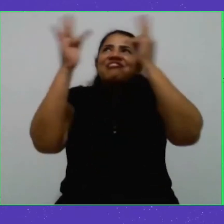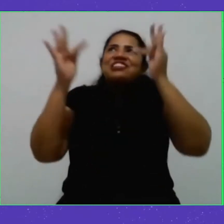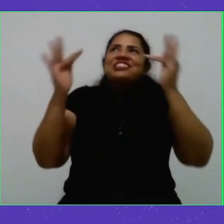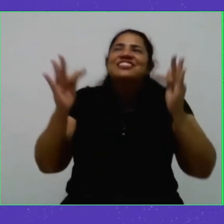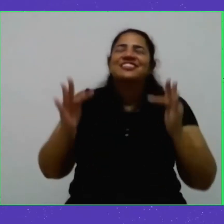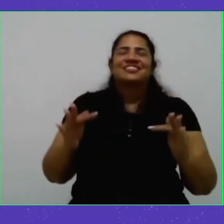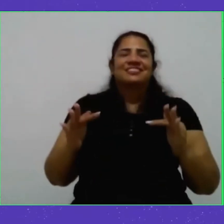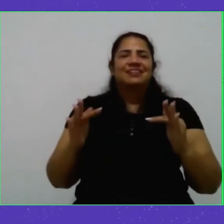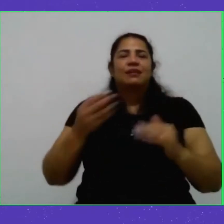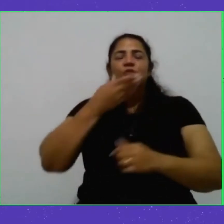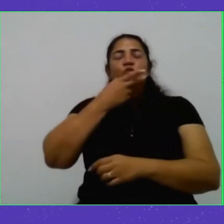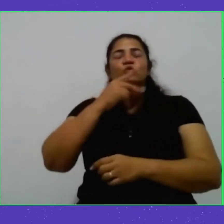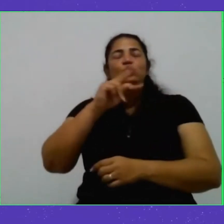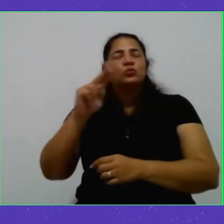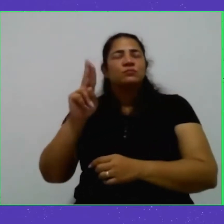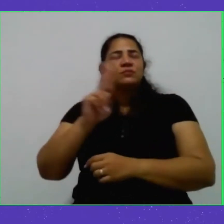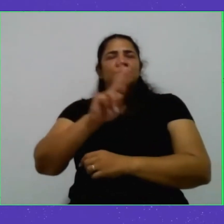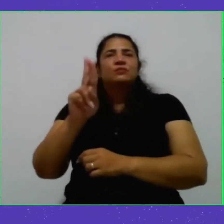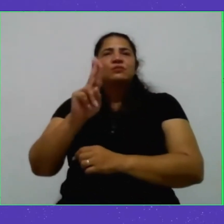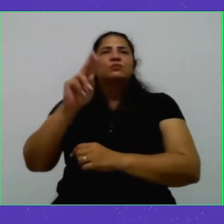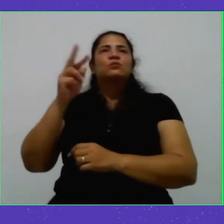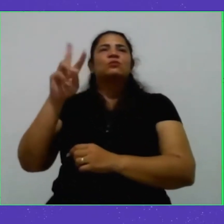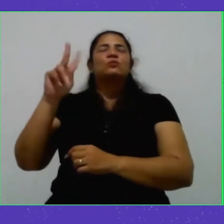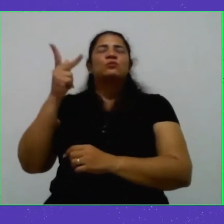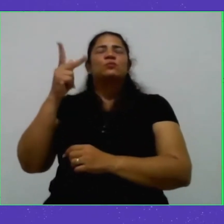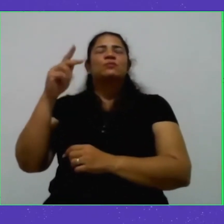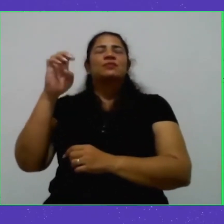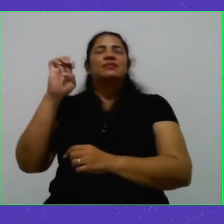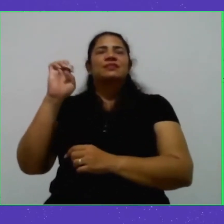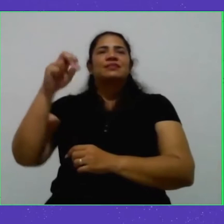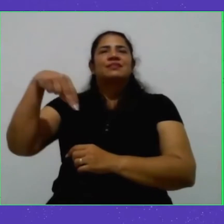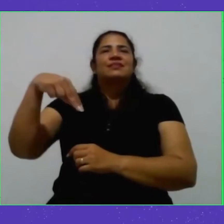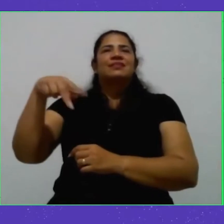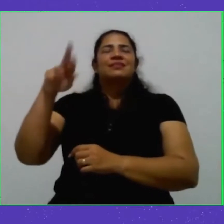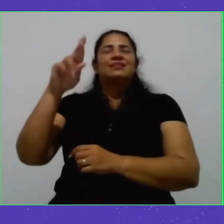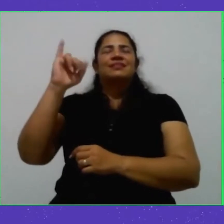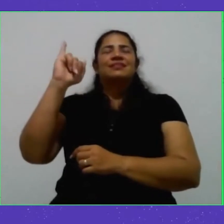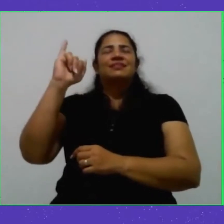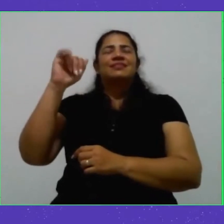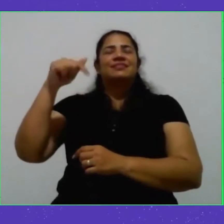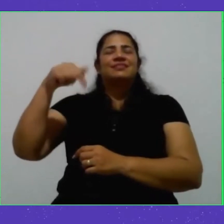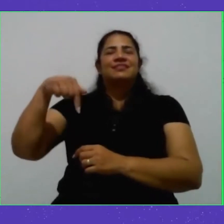tem como, né, mensurar essa alegria, o tamanho dela.